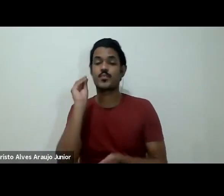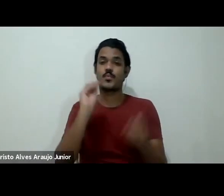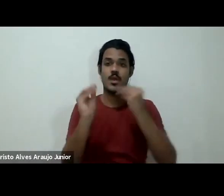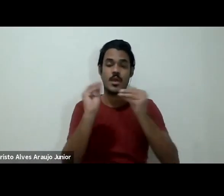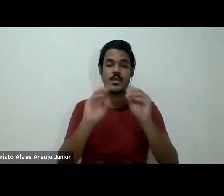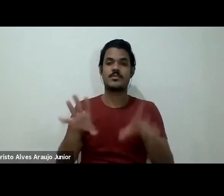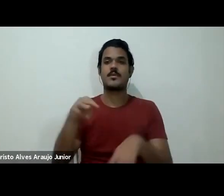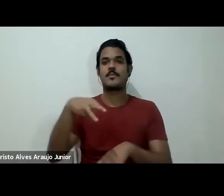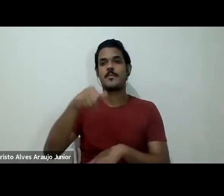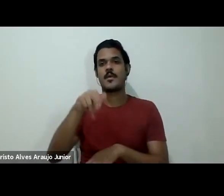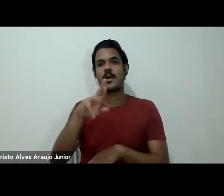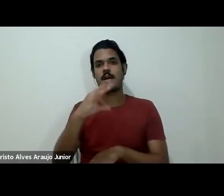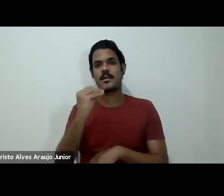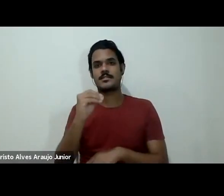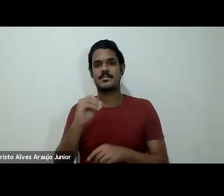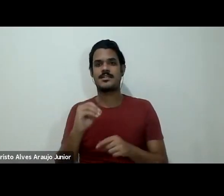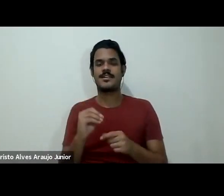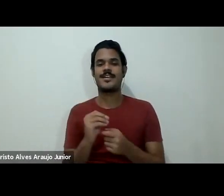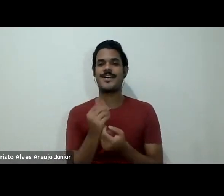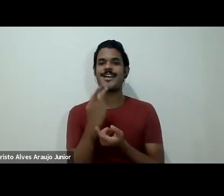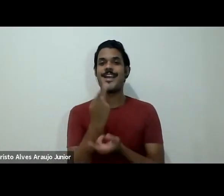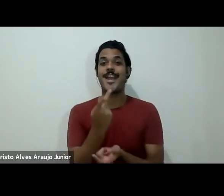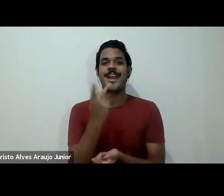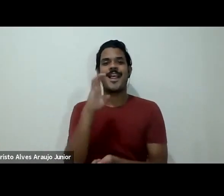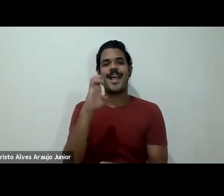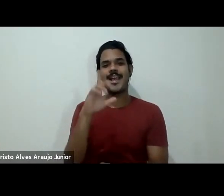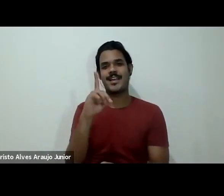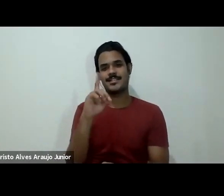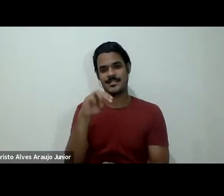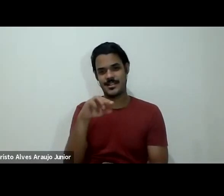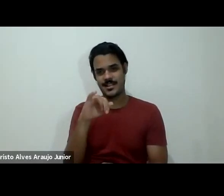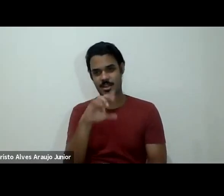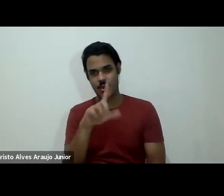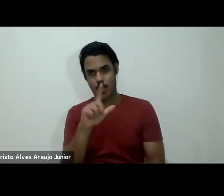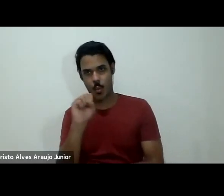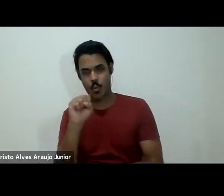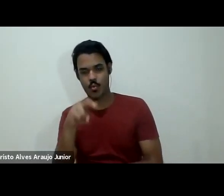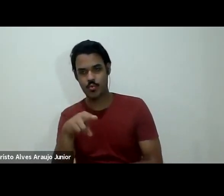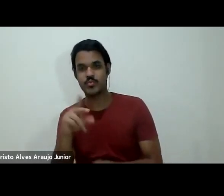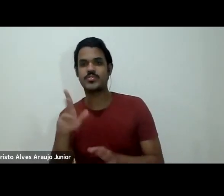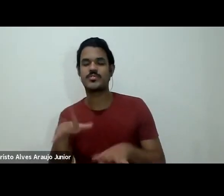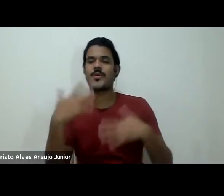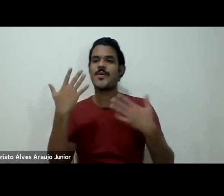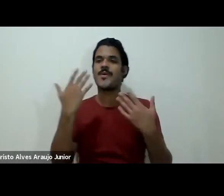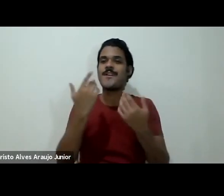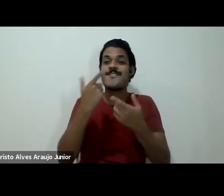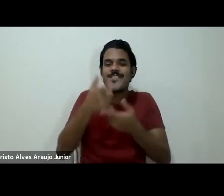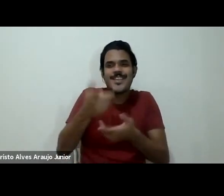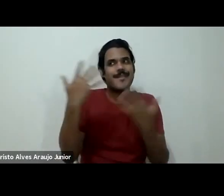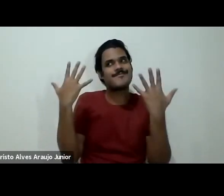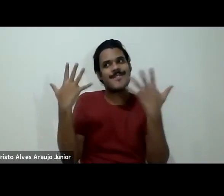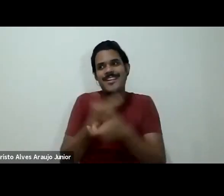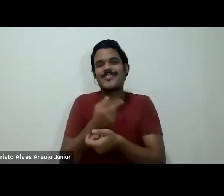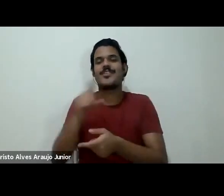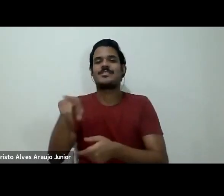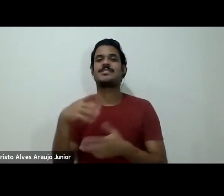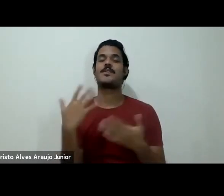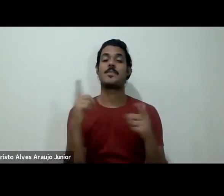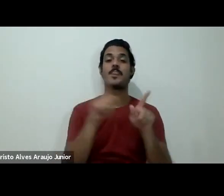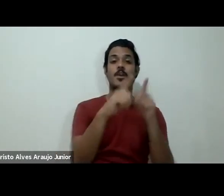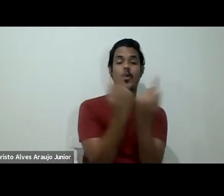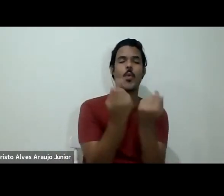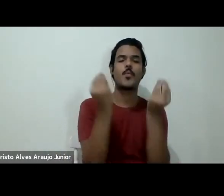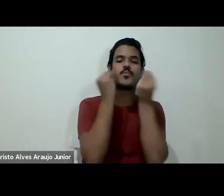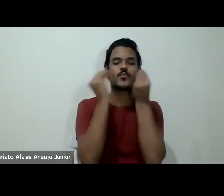grande Adnilson, fala mega bem. Silvia Janaína, agradece a toda a equipe, manda um beijo para